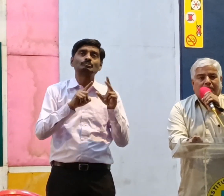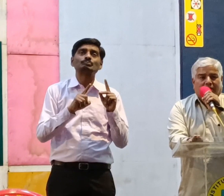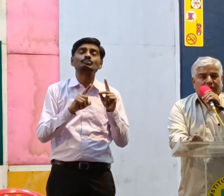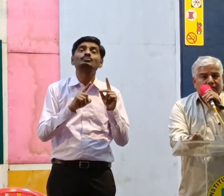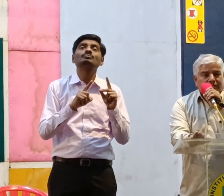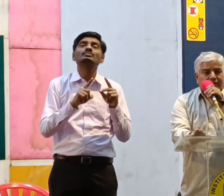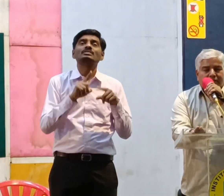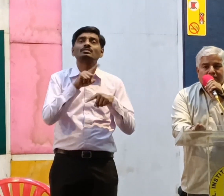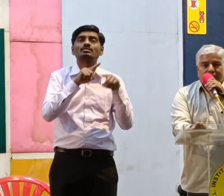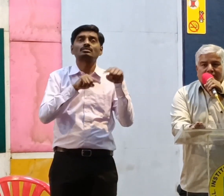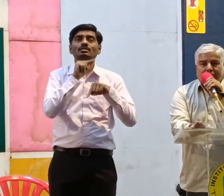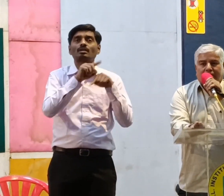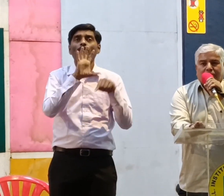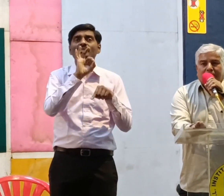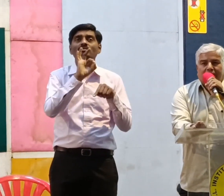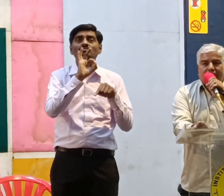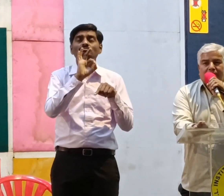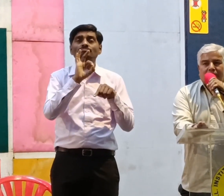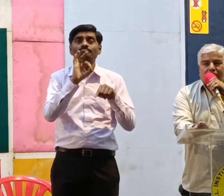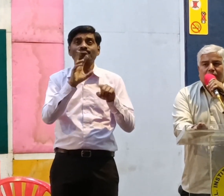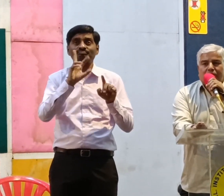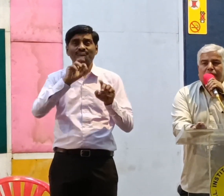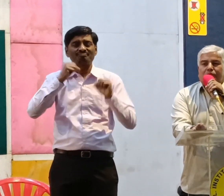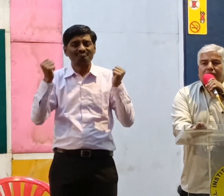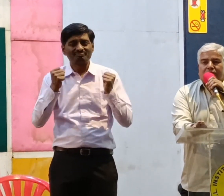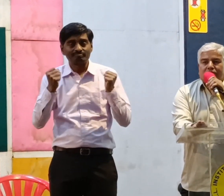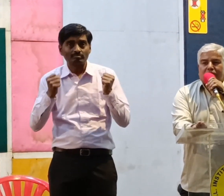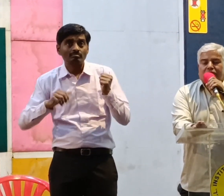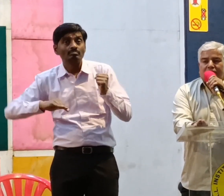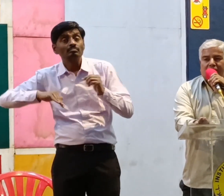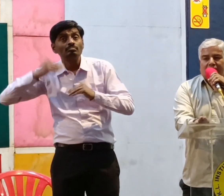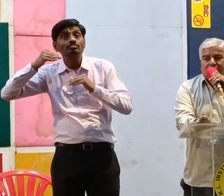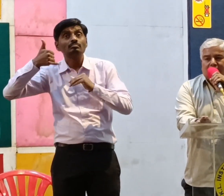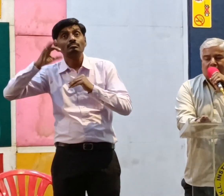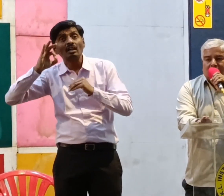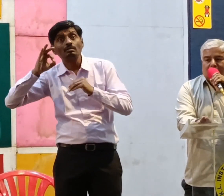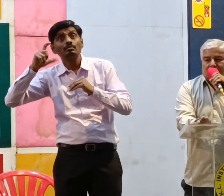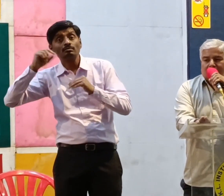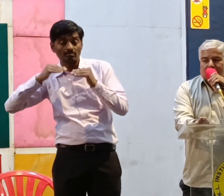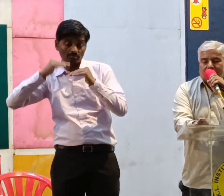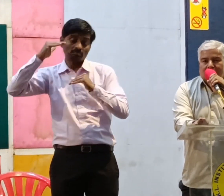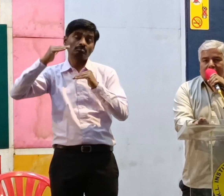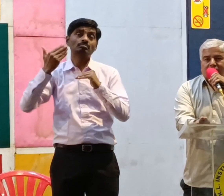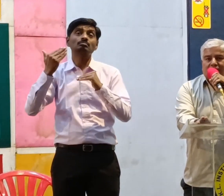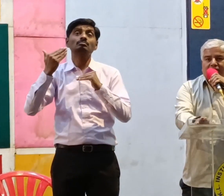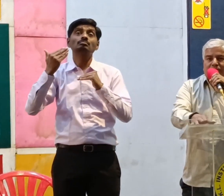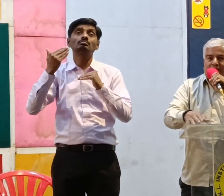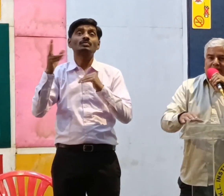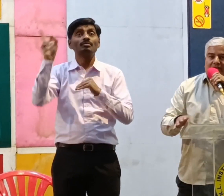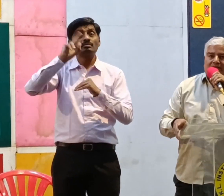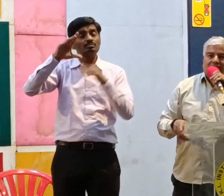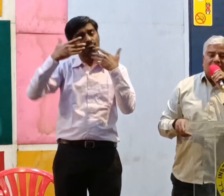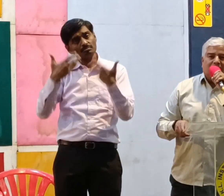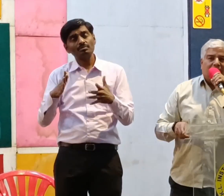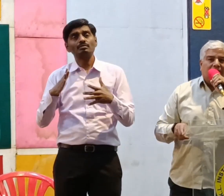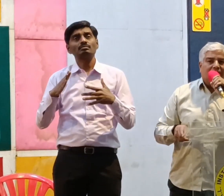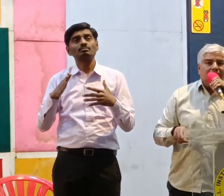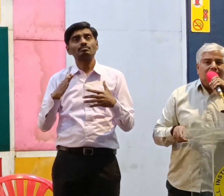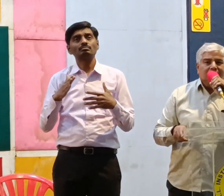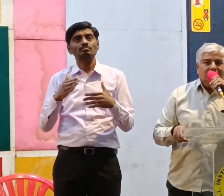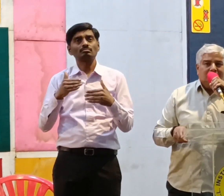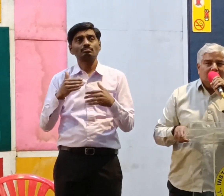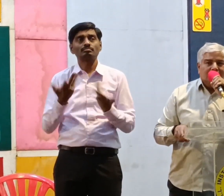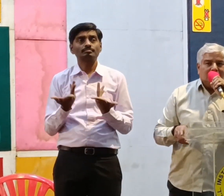20 દિવસની મહેનતમાં એનું પરિણામ ઘણું બધું ચેન્જ કરી નાખે. અને શૈલેષભાઈ અને